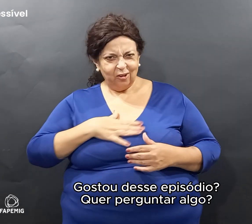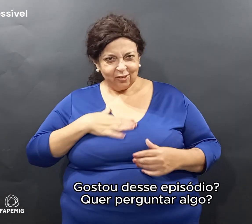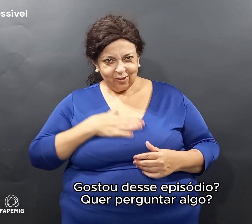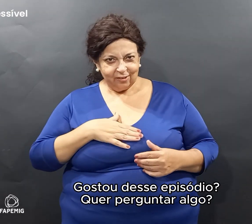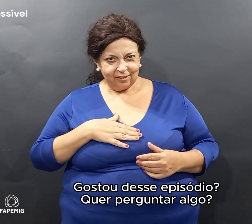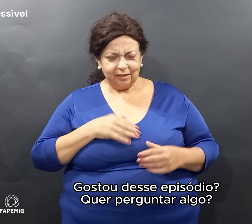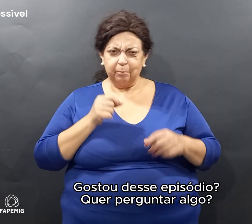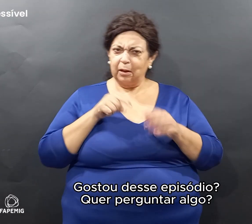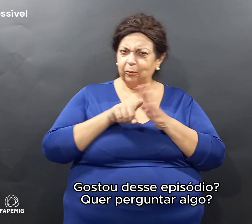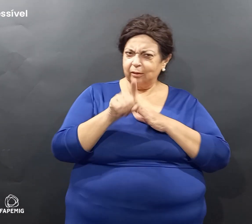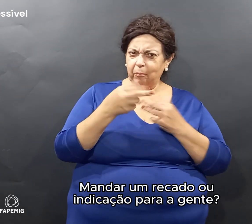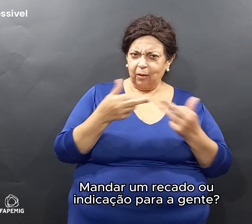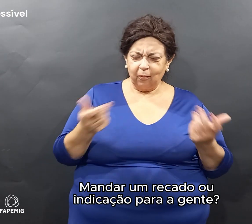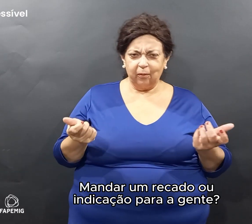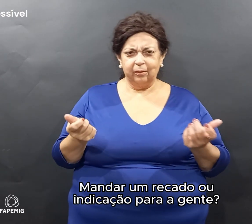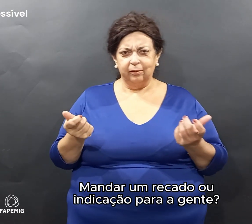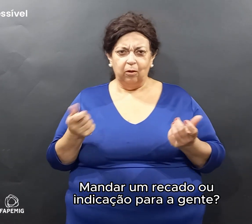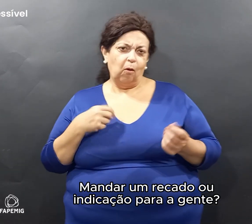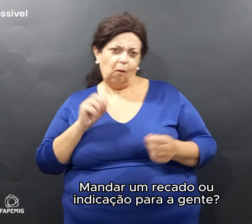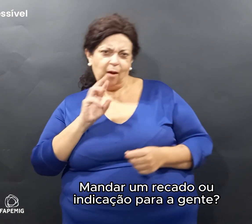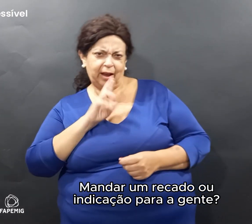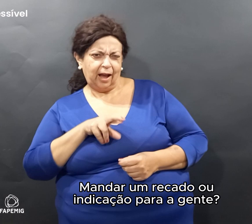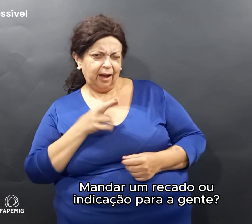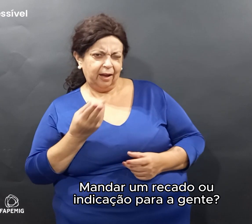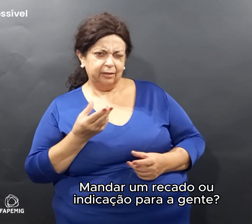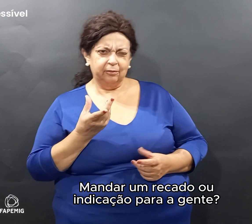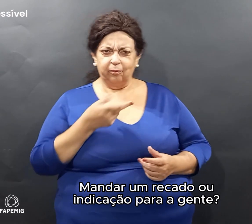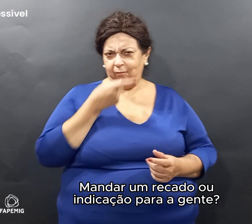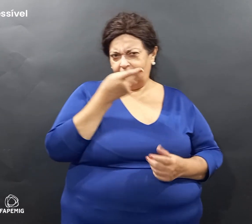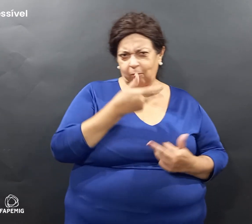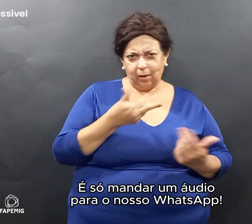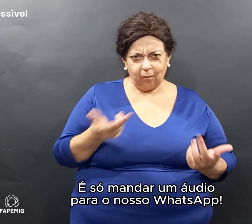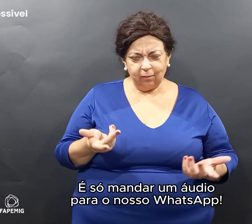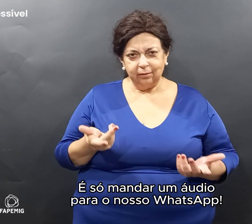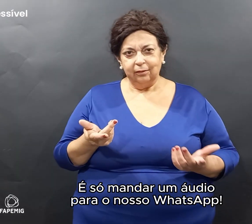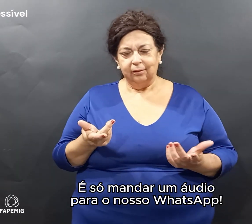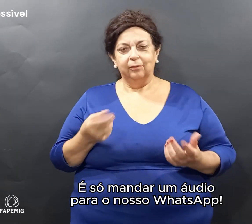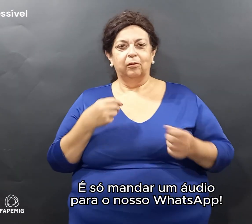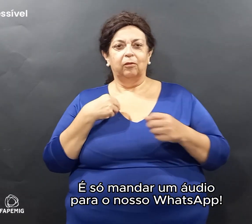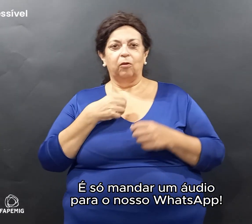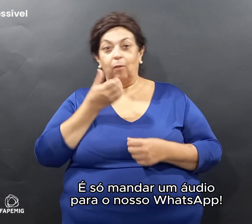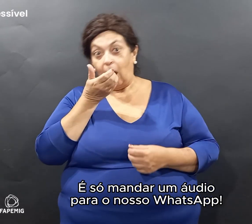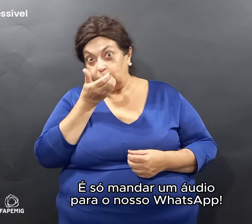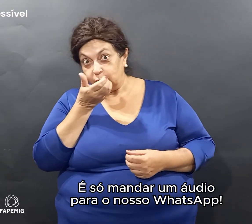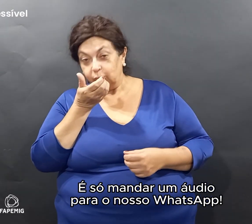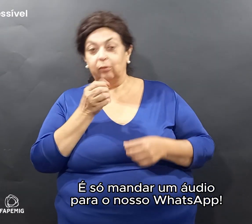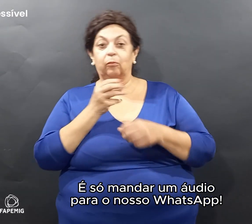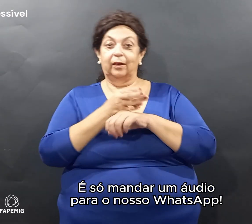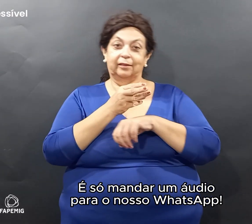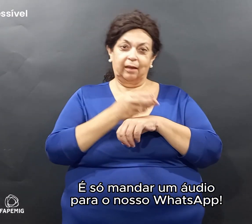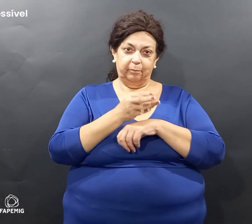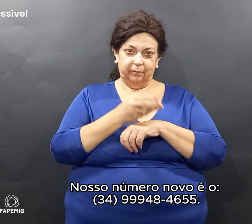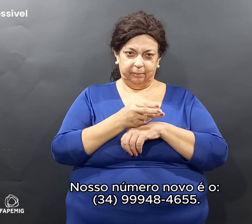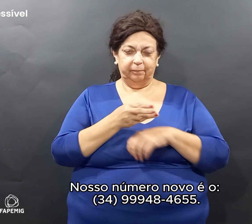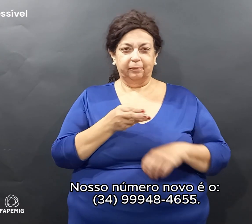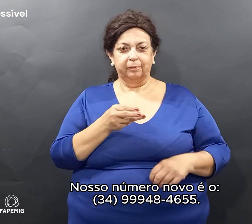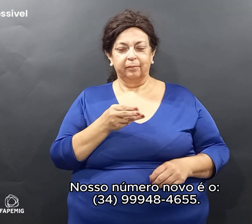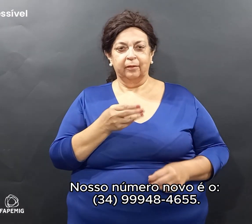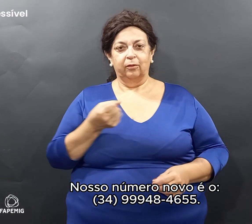Quer perguntar algo? Mandar um recado ou indicação para a gente? É só mandar um áudio para o nosso WhatsApp. Nosso número novo